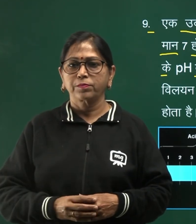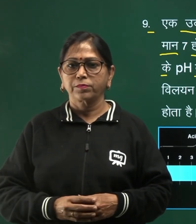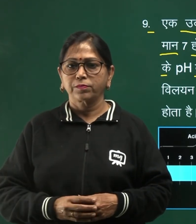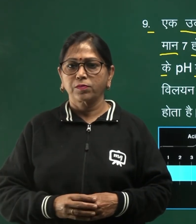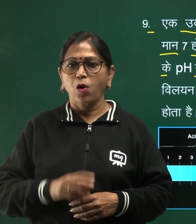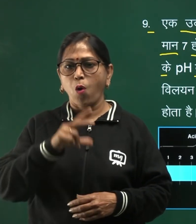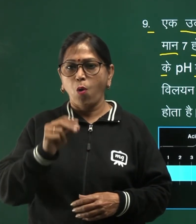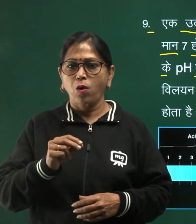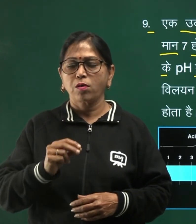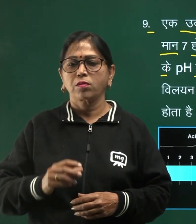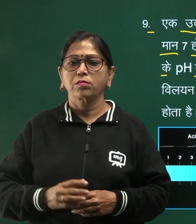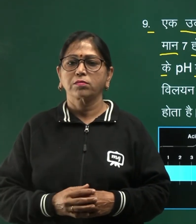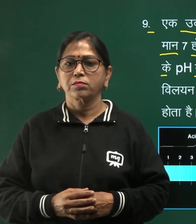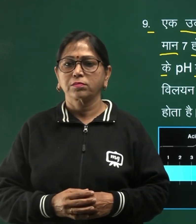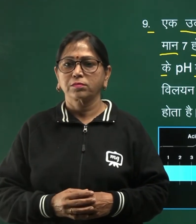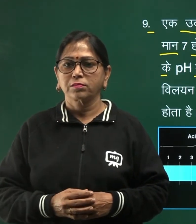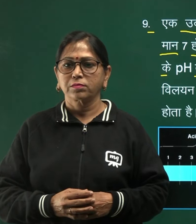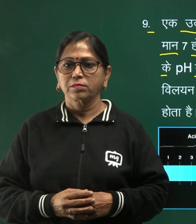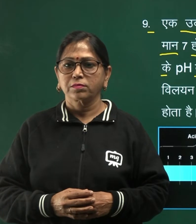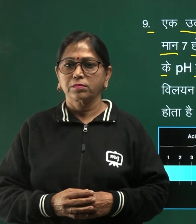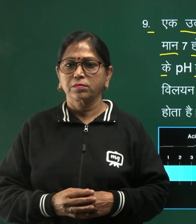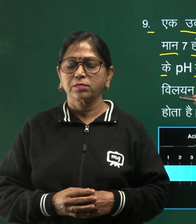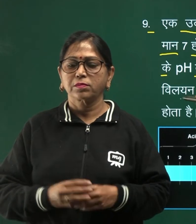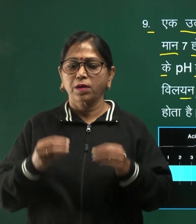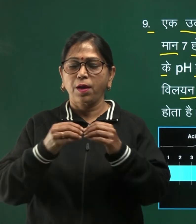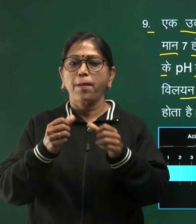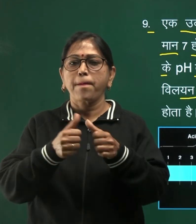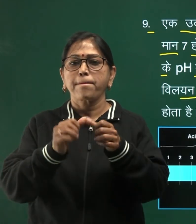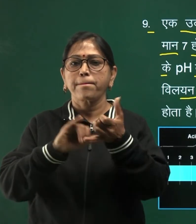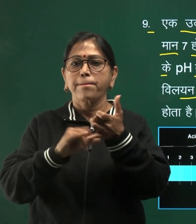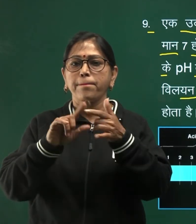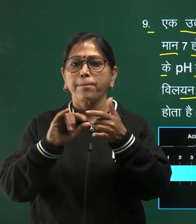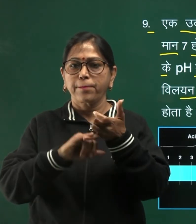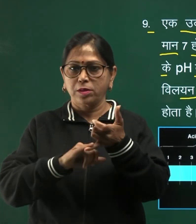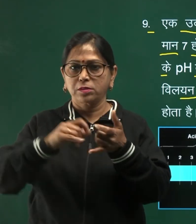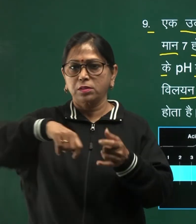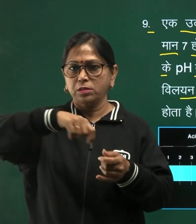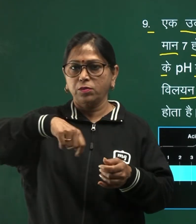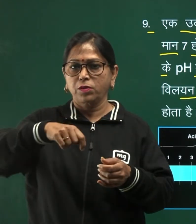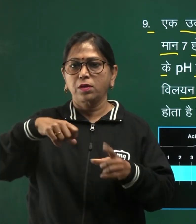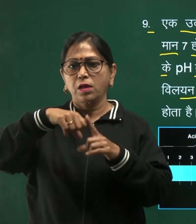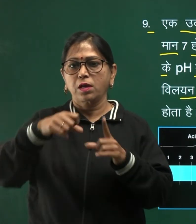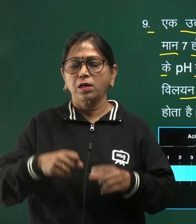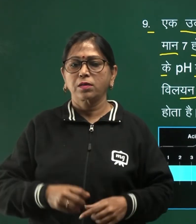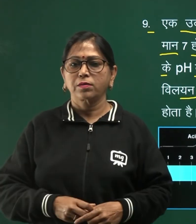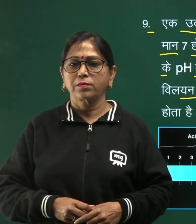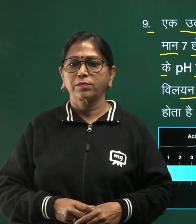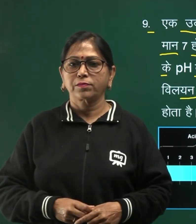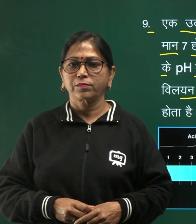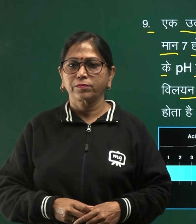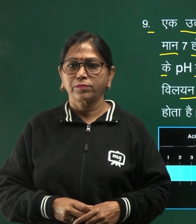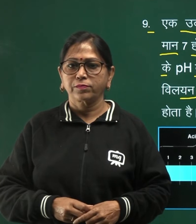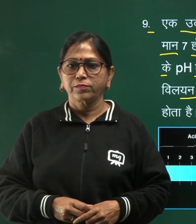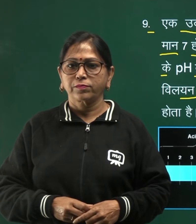शान से कम एवं शारीरिक विलियन के